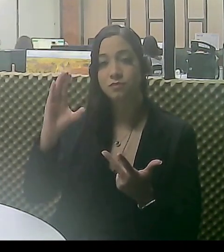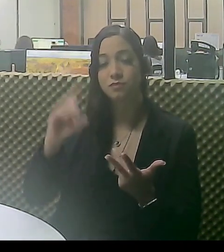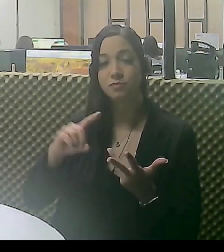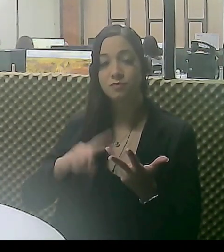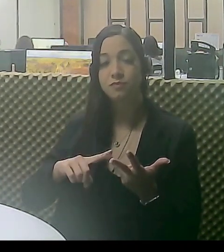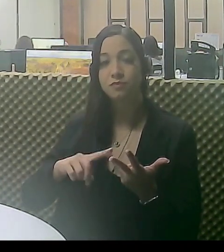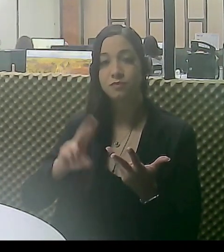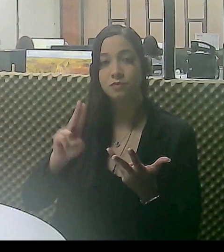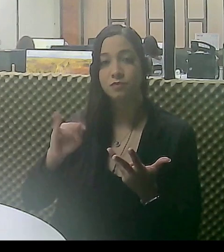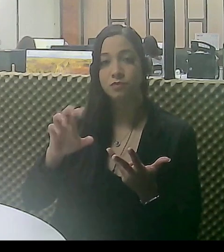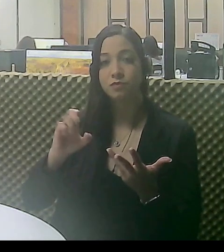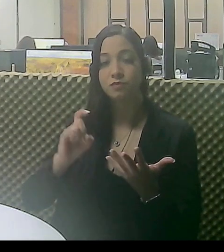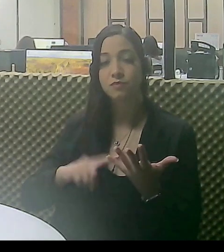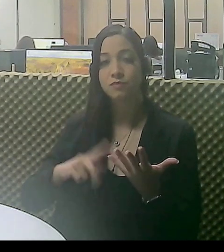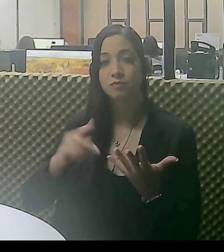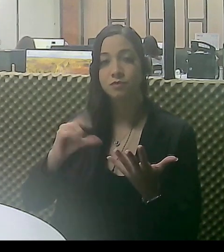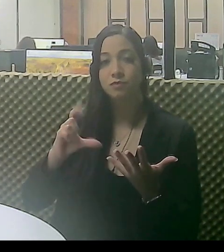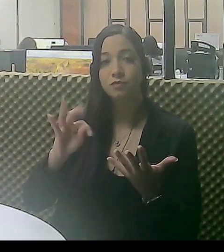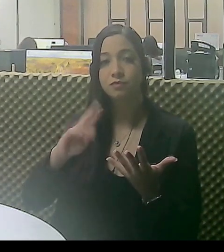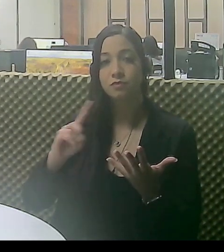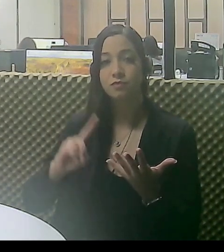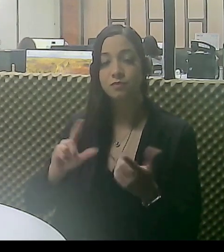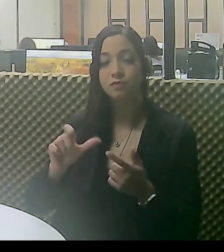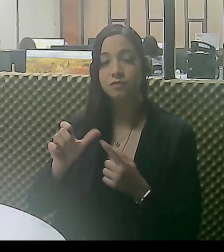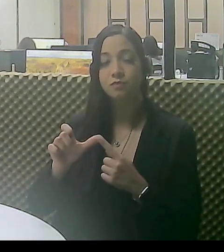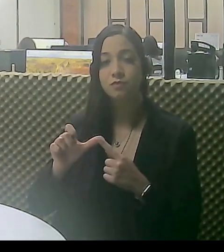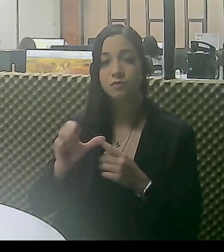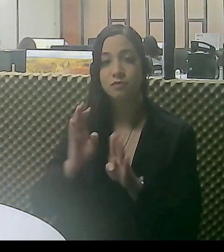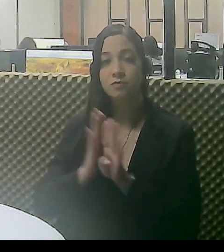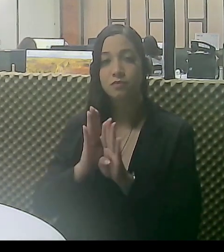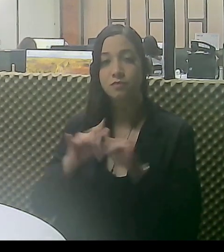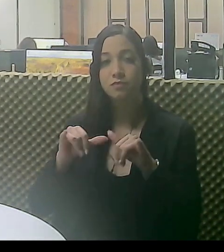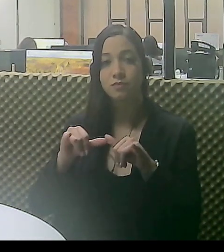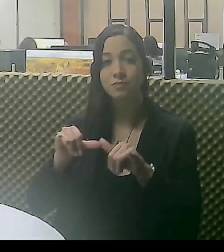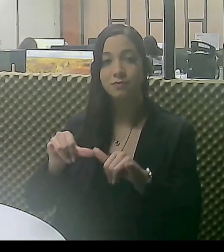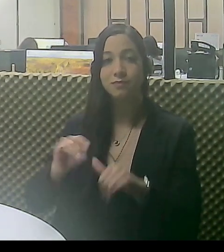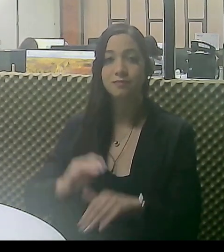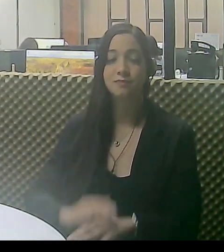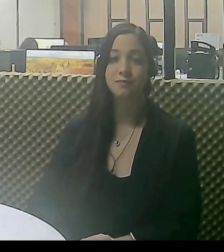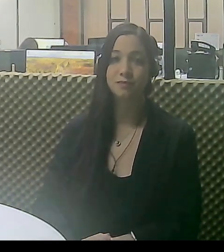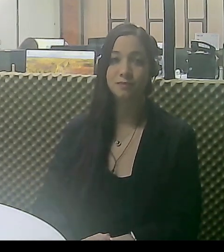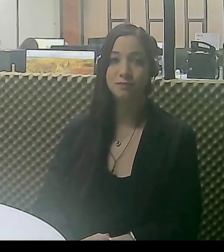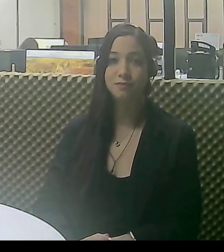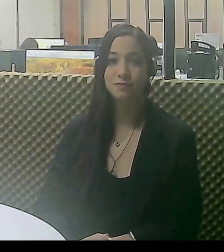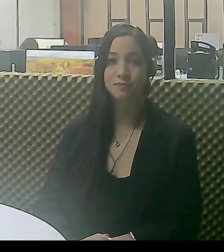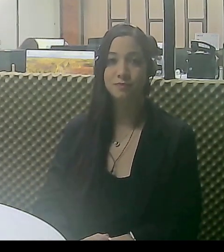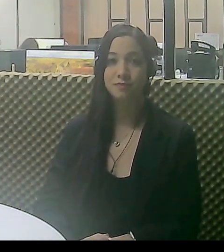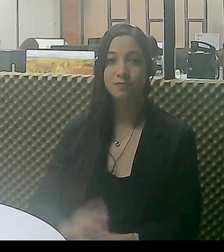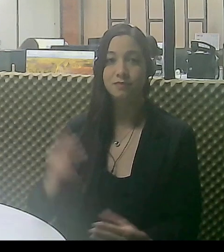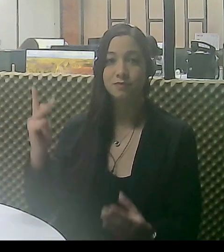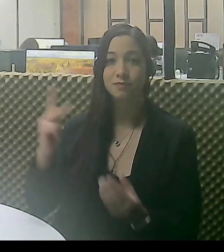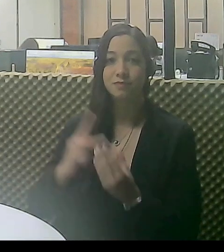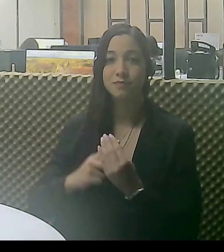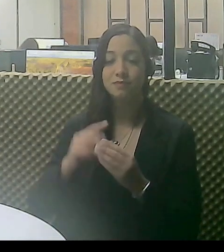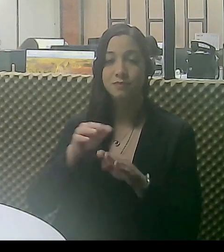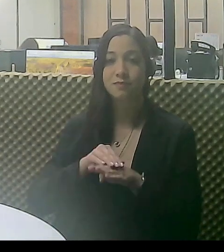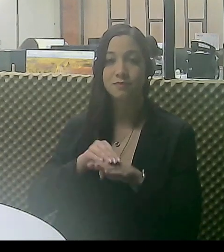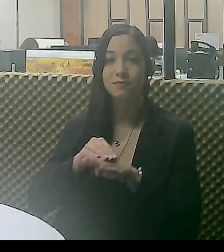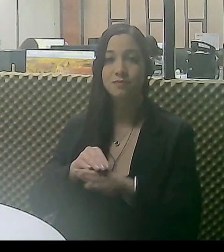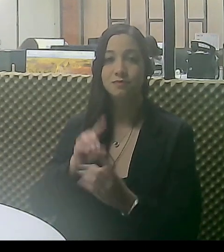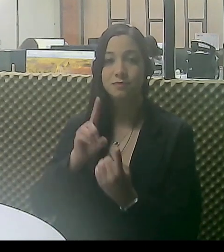Central, Uniub, Politriz e Rede Bretas de Supermercados. Procon móvel e